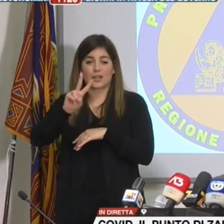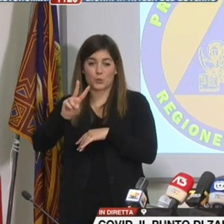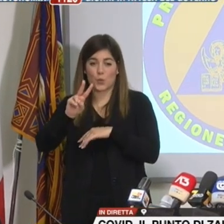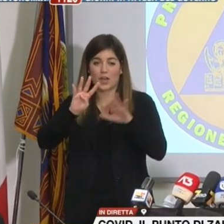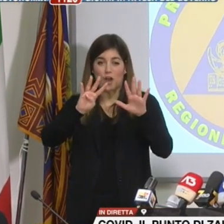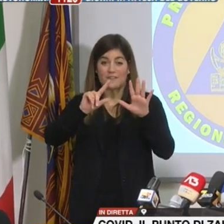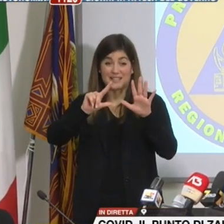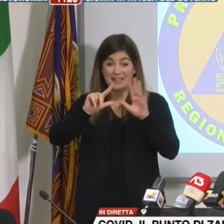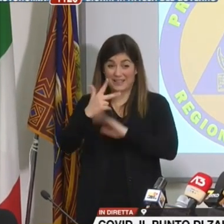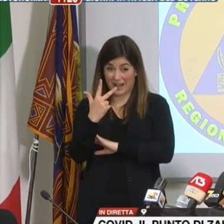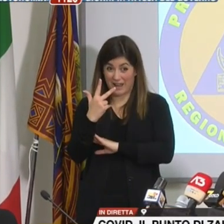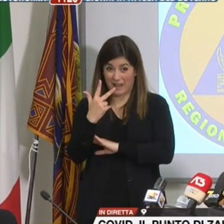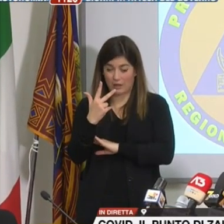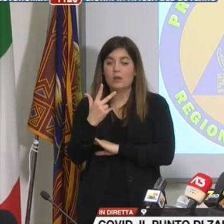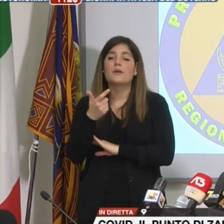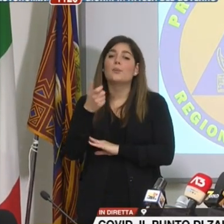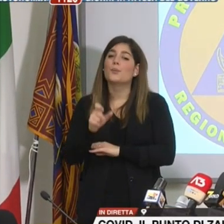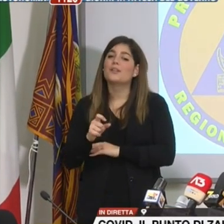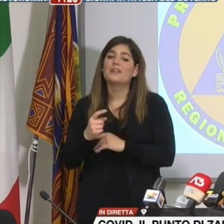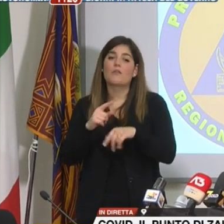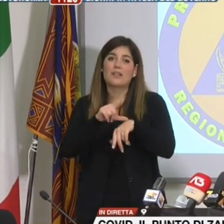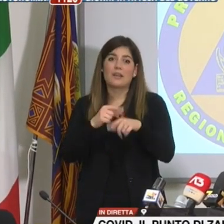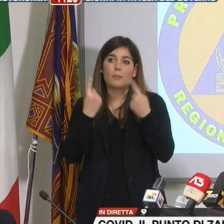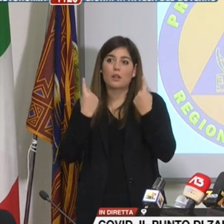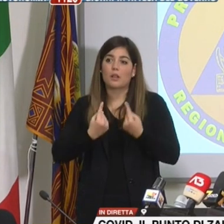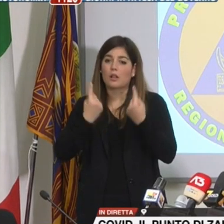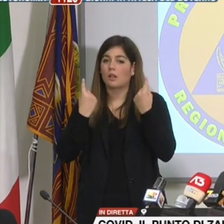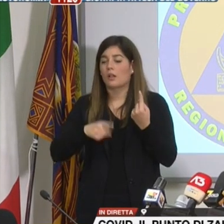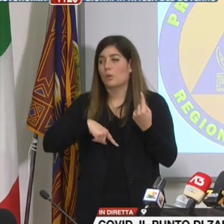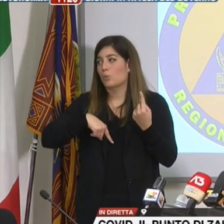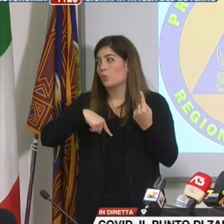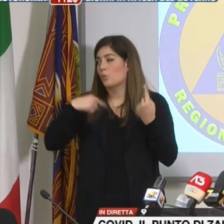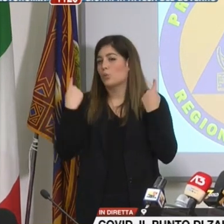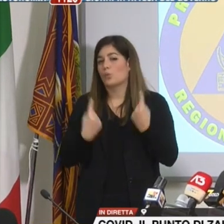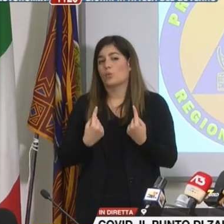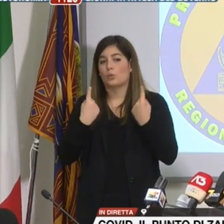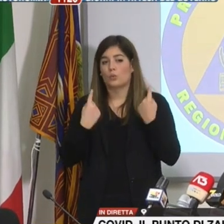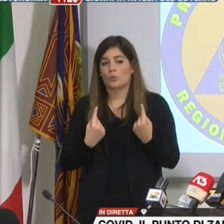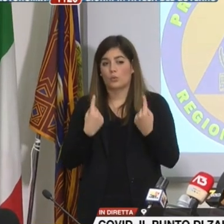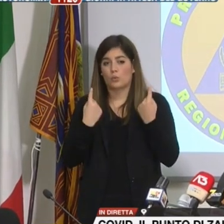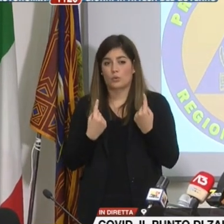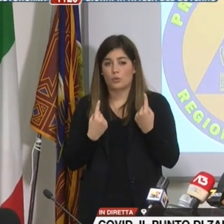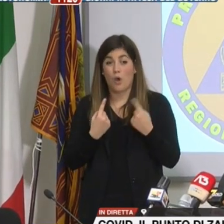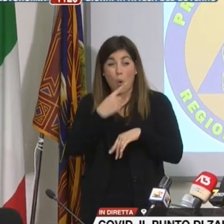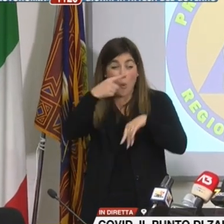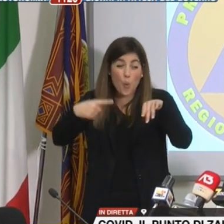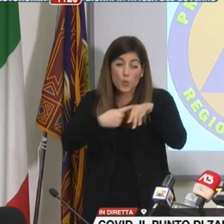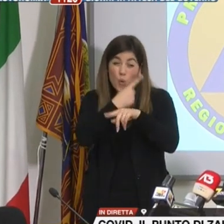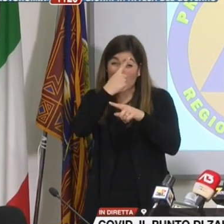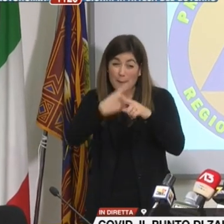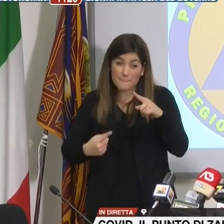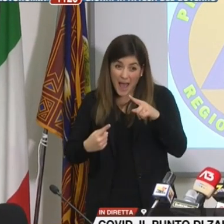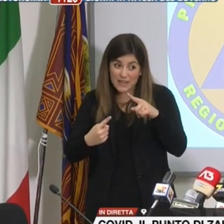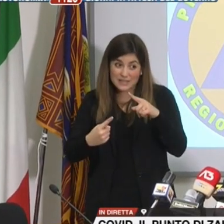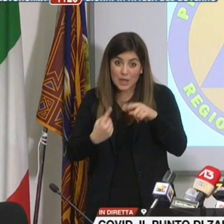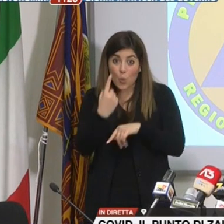all'800-032-973. Tempi d'attesa interminabili, addirittura una persona ha atteso 1 ora e mezza e poi si è arresa,